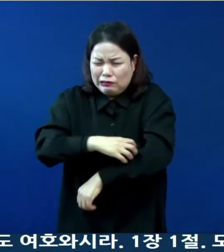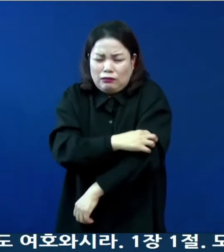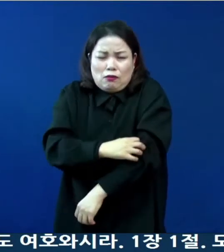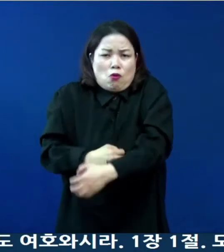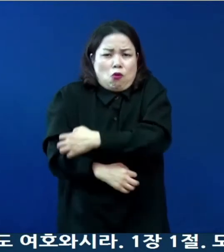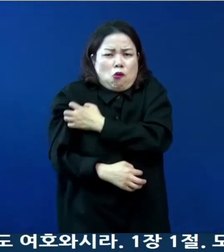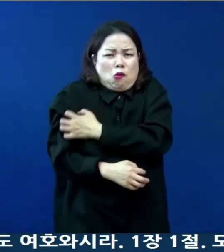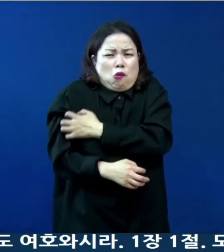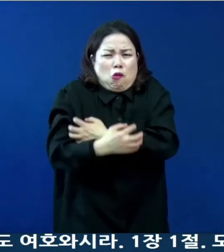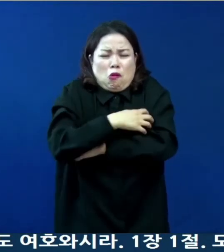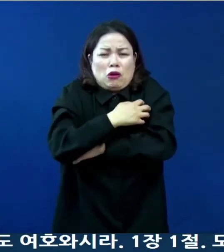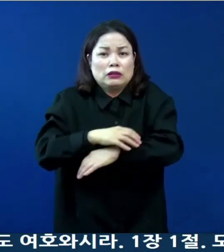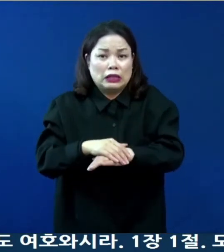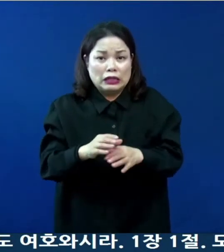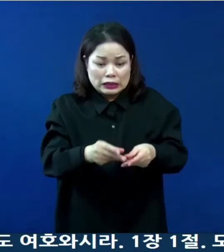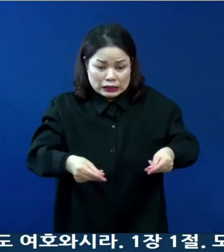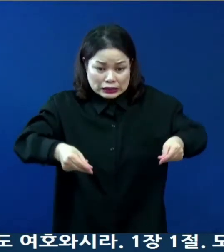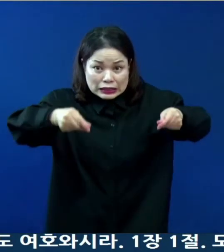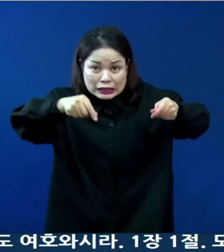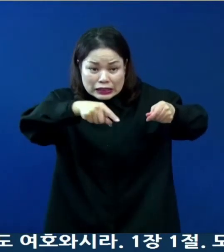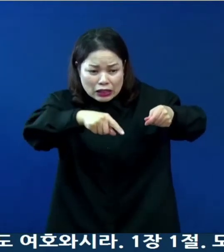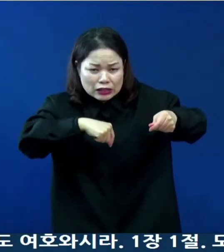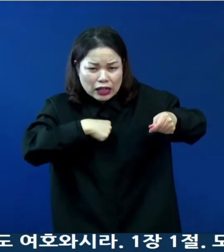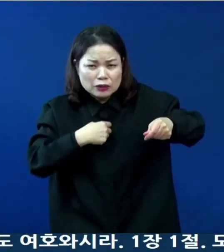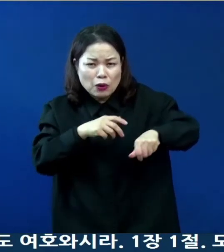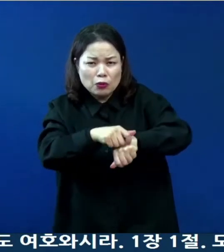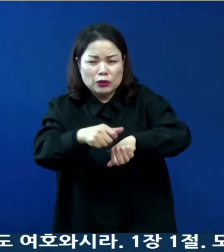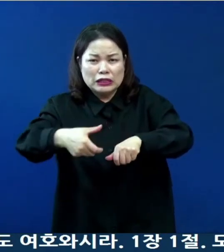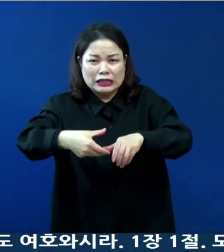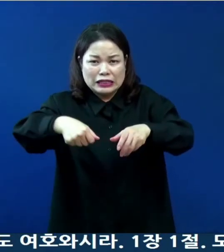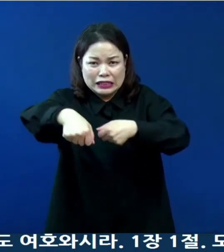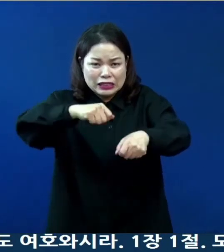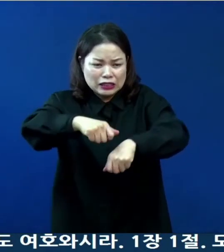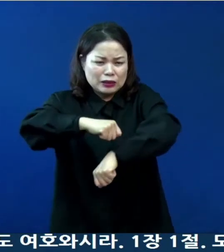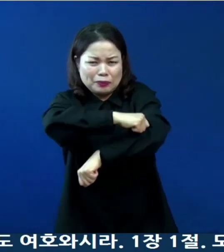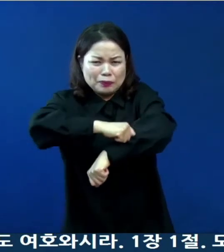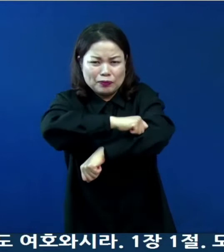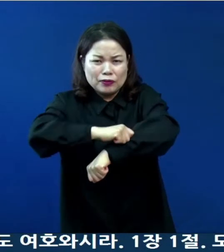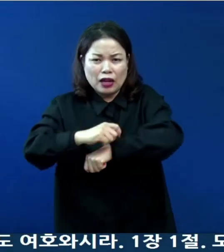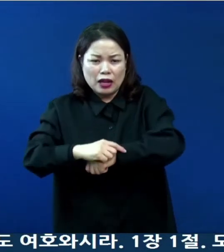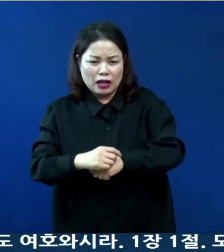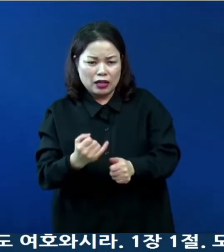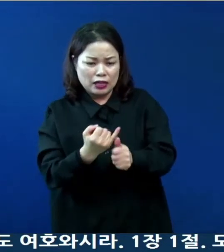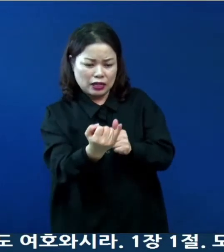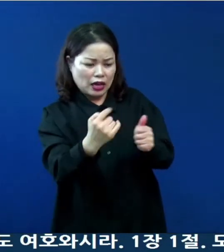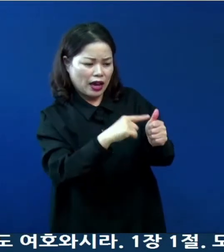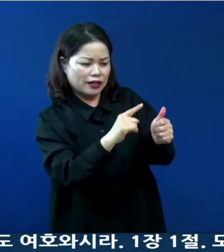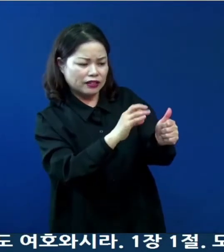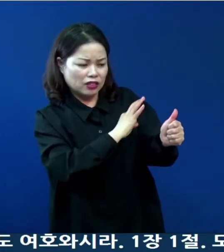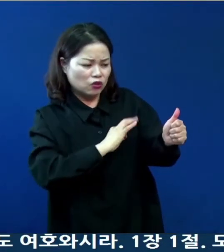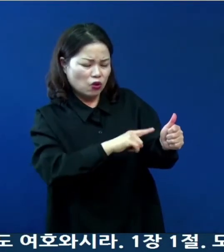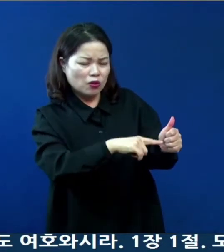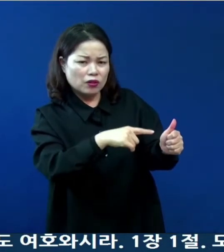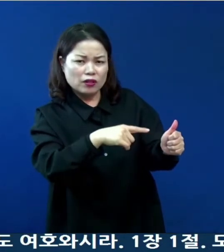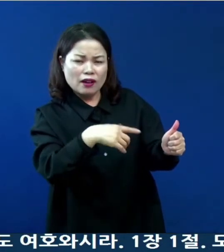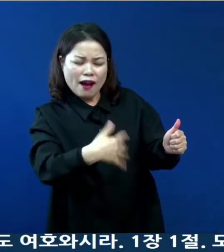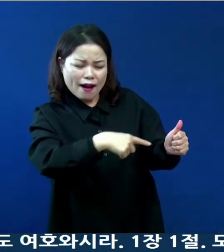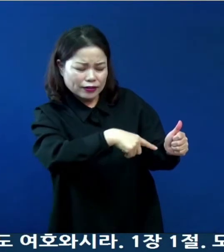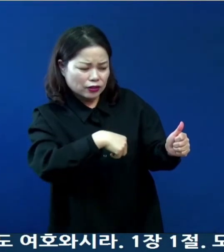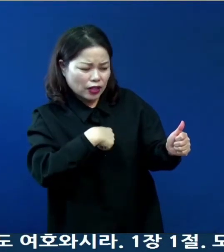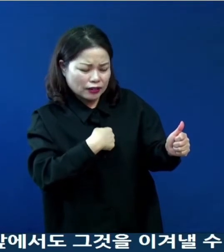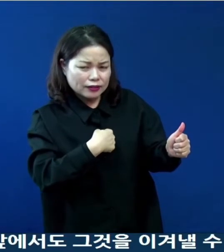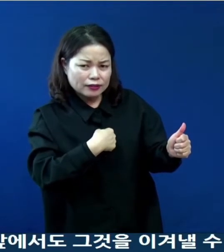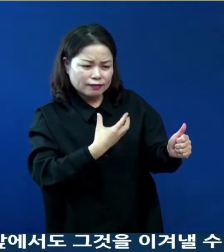있게 되죠. 질그릇을 가지고 욥이 자신의 몸을 긋고 있을 때 욥의 아내는 욥에게 아직도